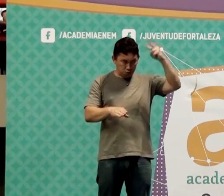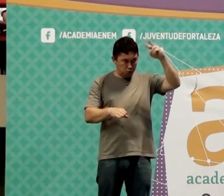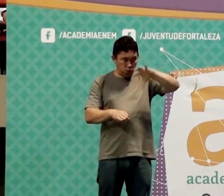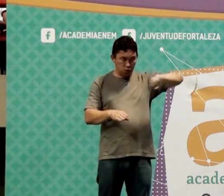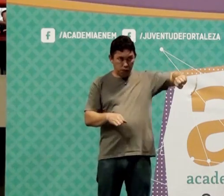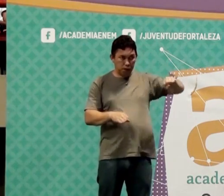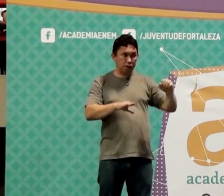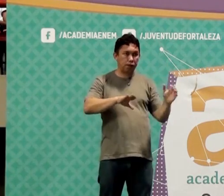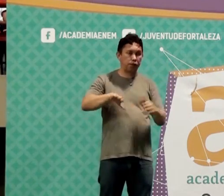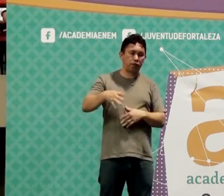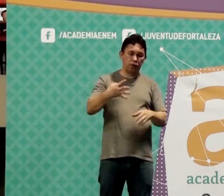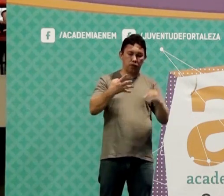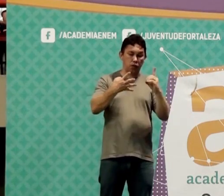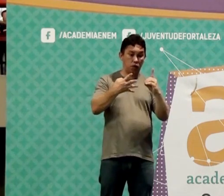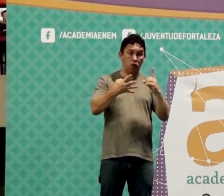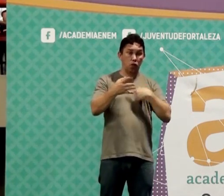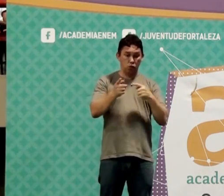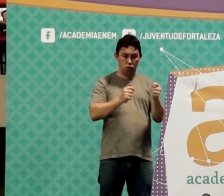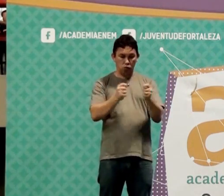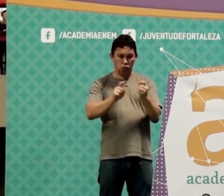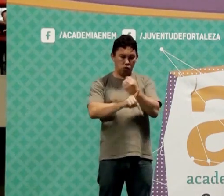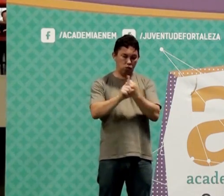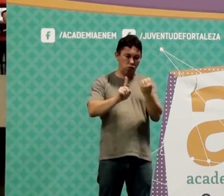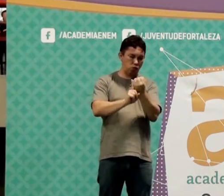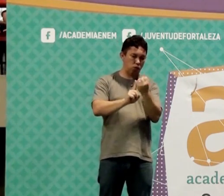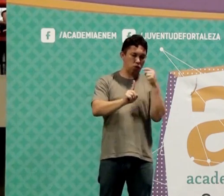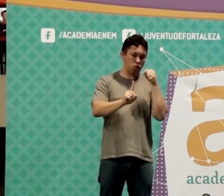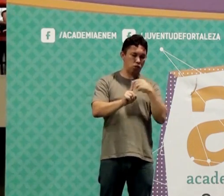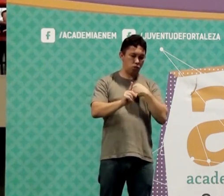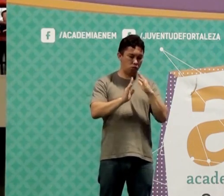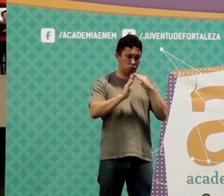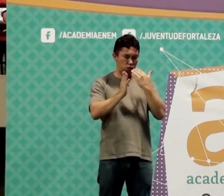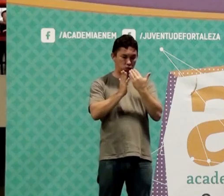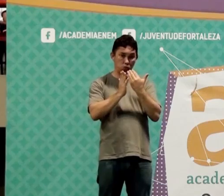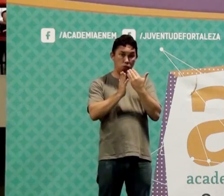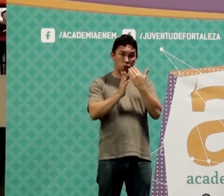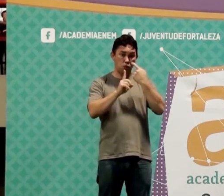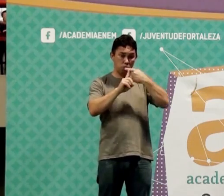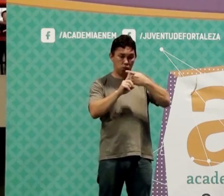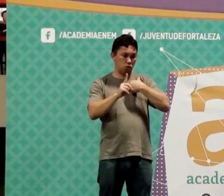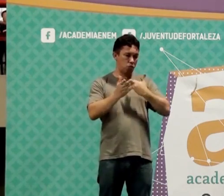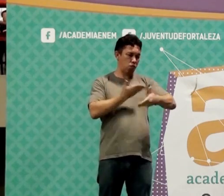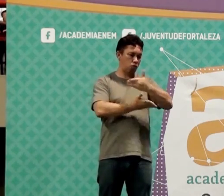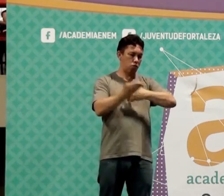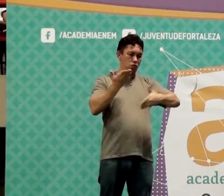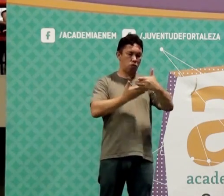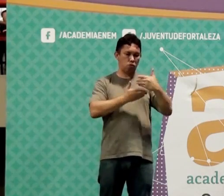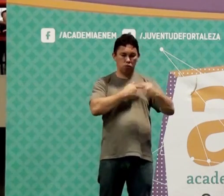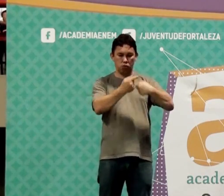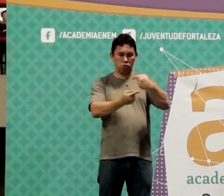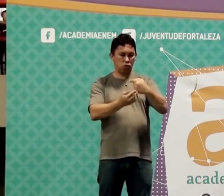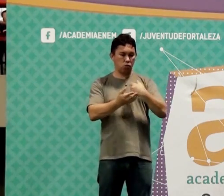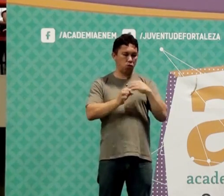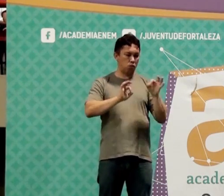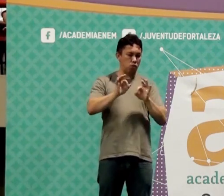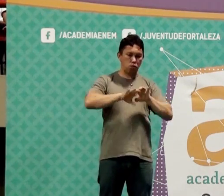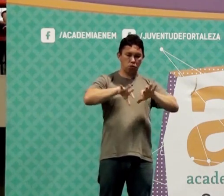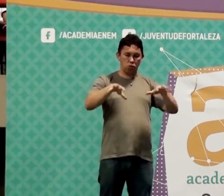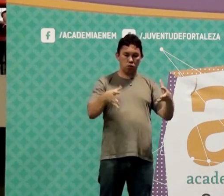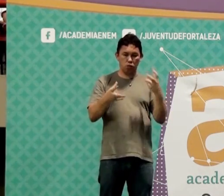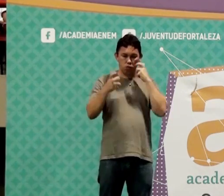Não. Existe a ideia de preço justo. Você vai fazer isso? Não. Se existisse preço justo,